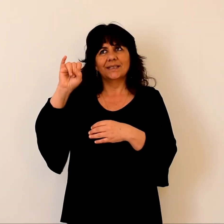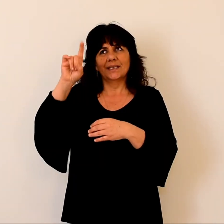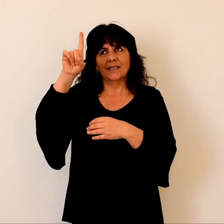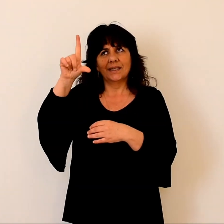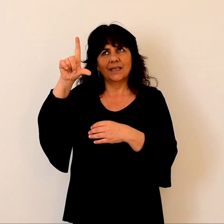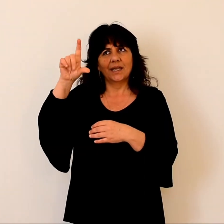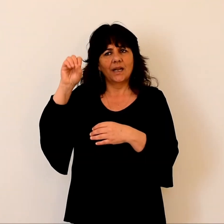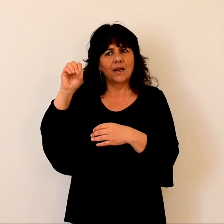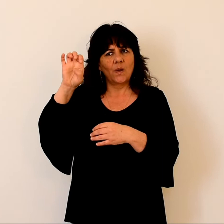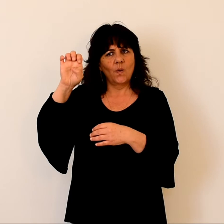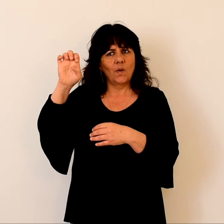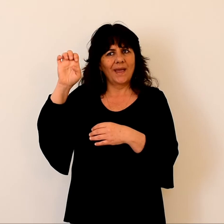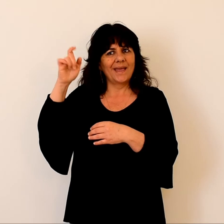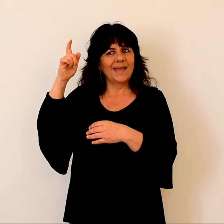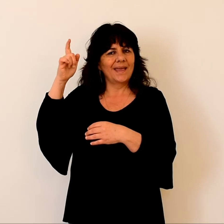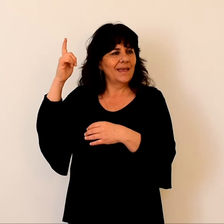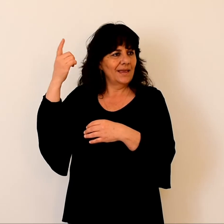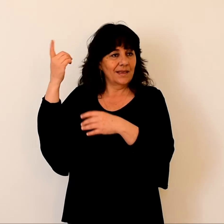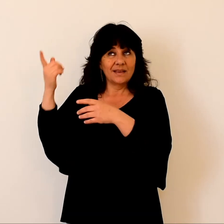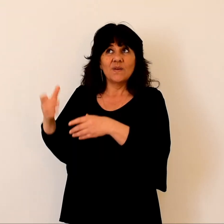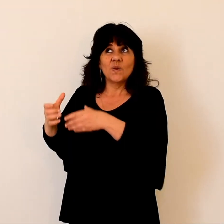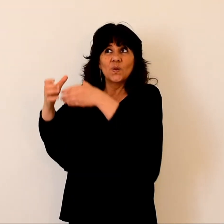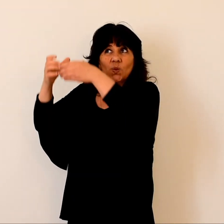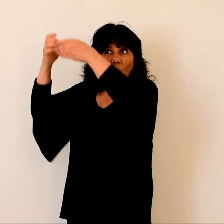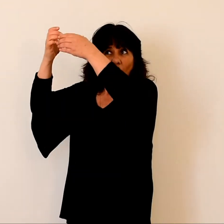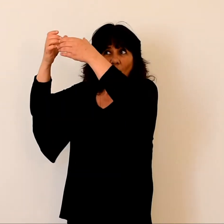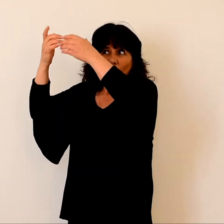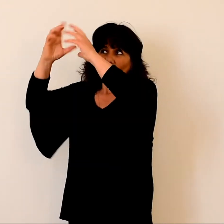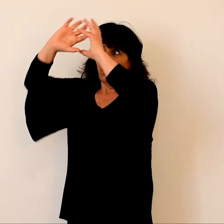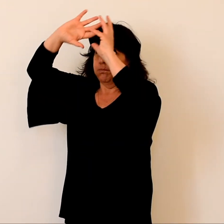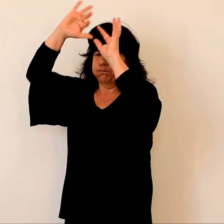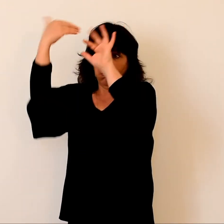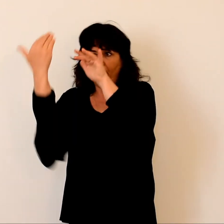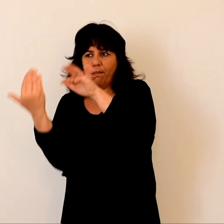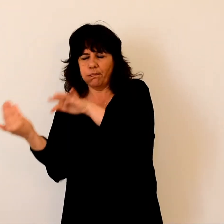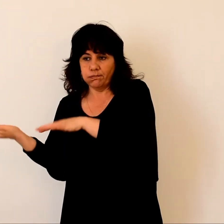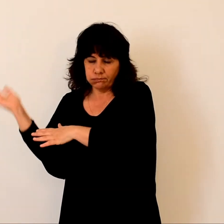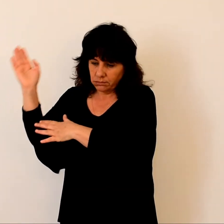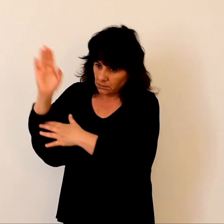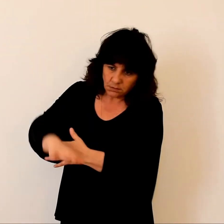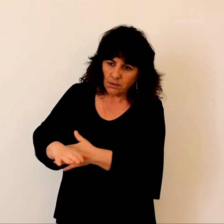pensez-vous qu'elles étaient plus coupables que tous les autres habitants de Jérusalem ?